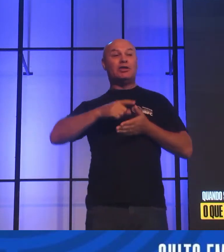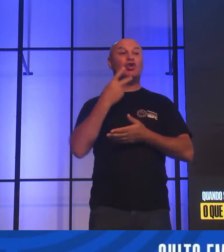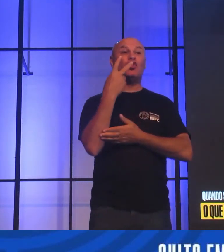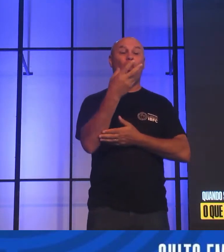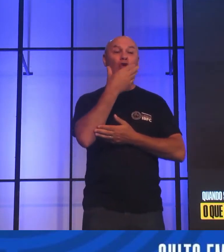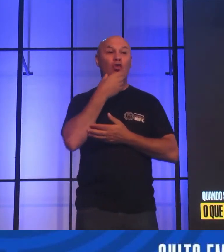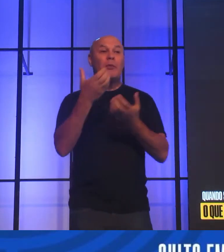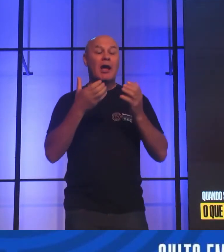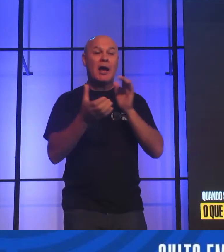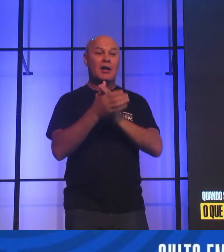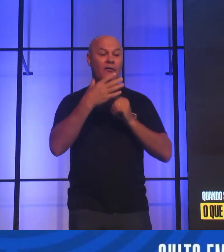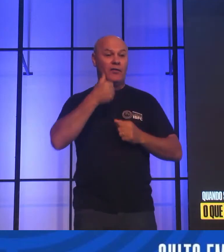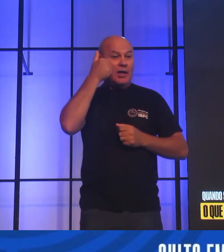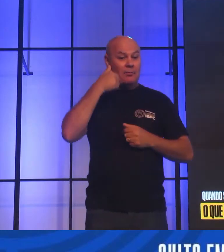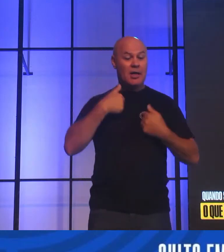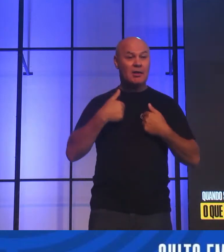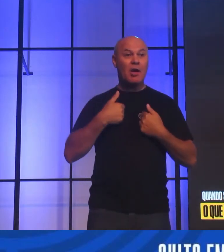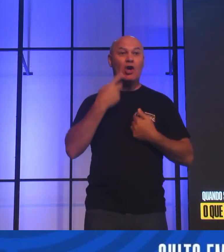com a filha dele.